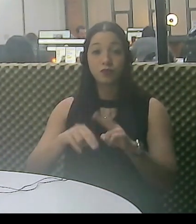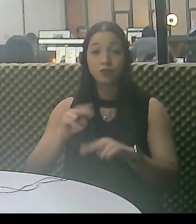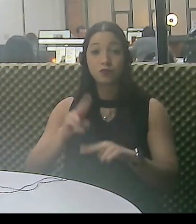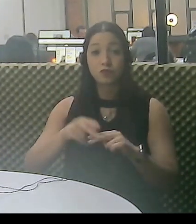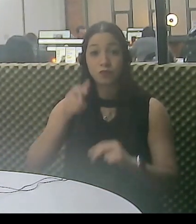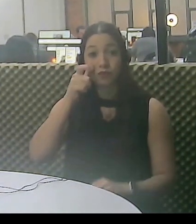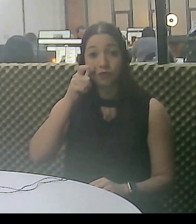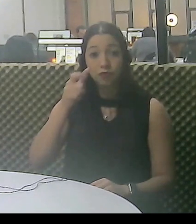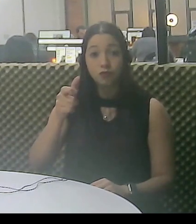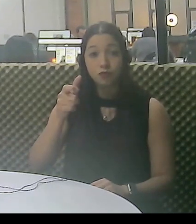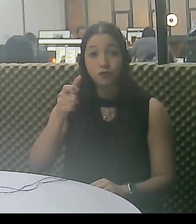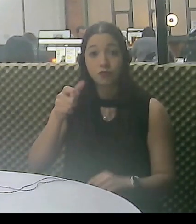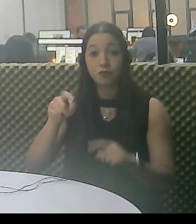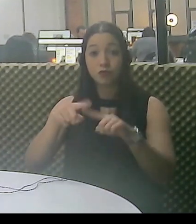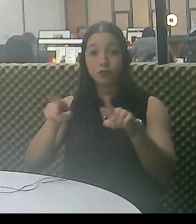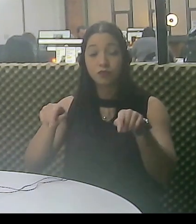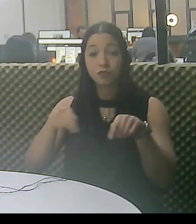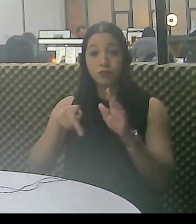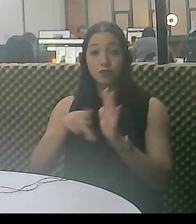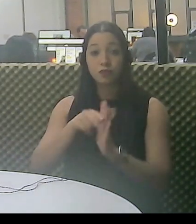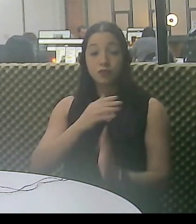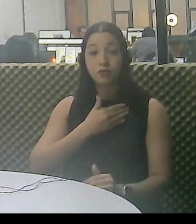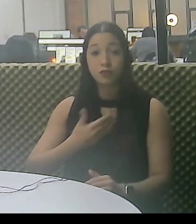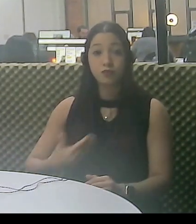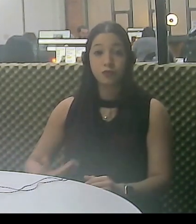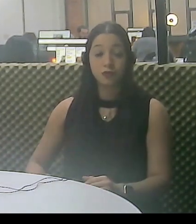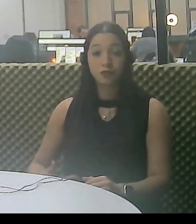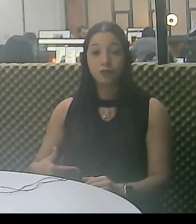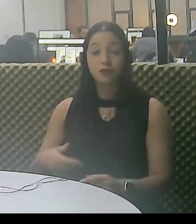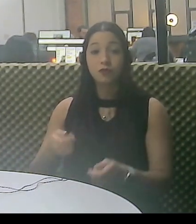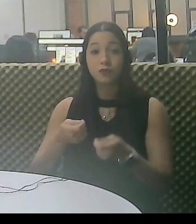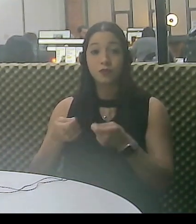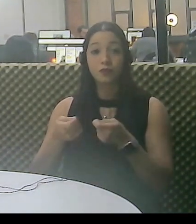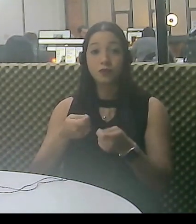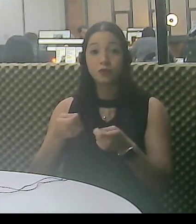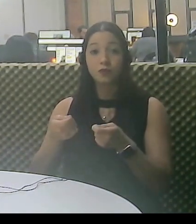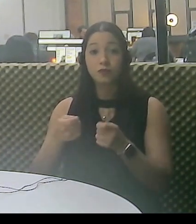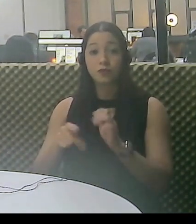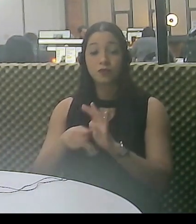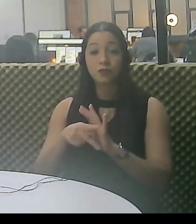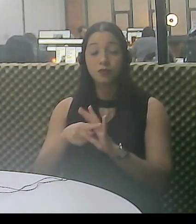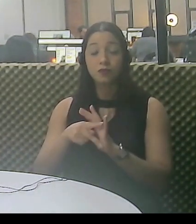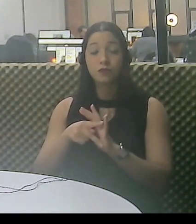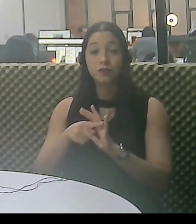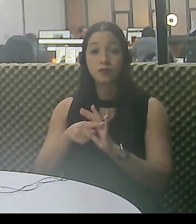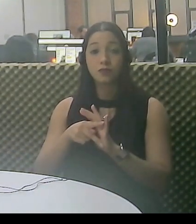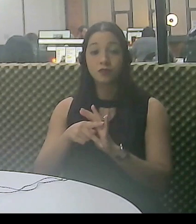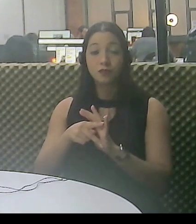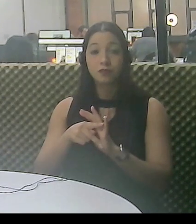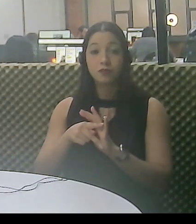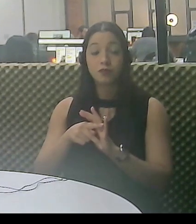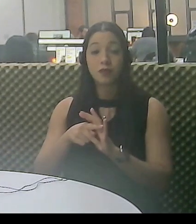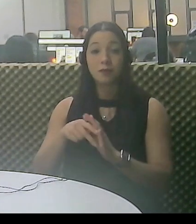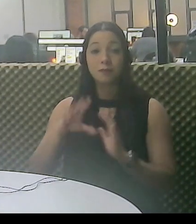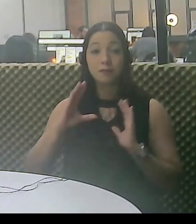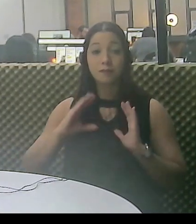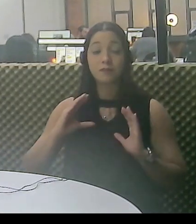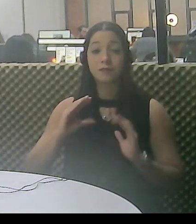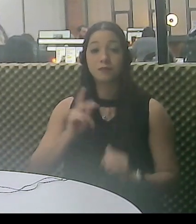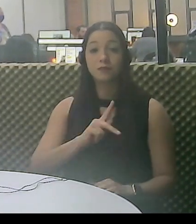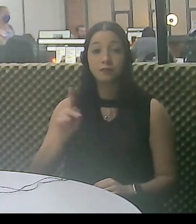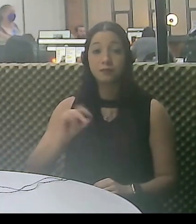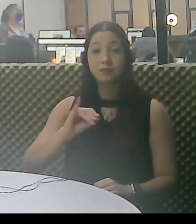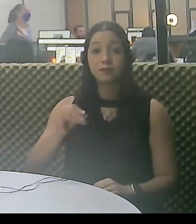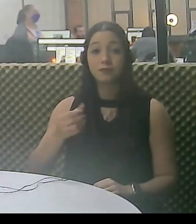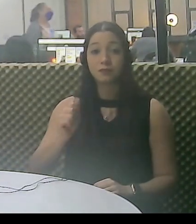Interessados em ocupar um dos boxes do condomínio público voltado ao comércio e prestação de serviços em área pública e localizado na Praça Professor Jaci